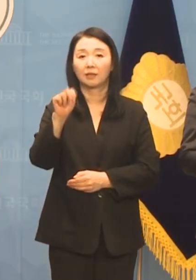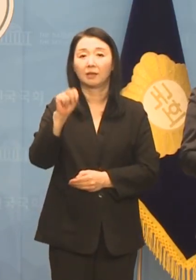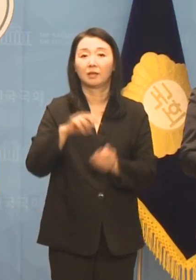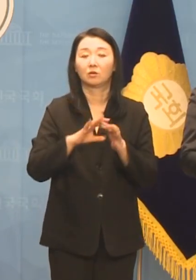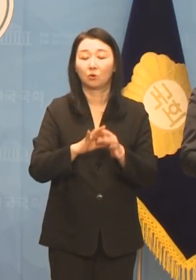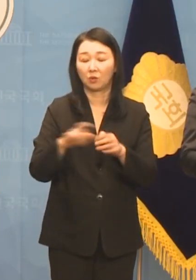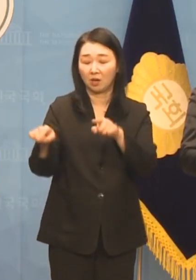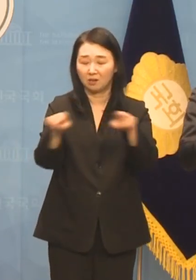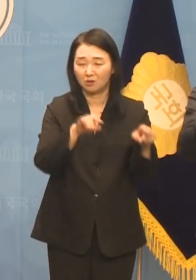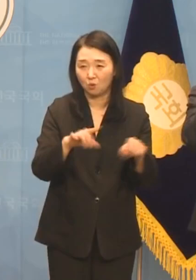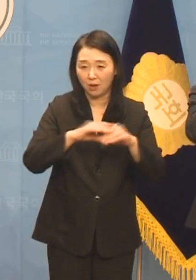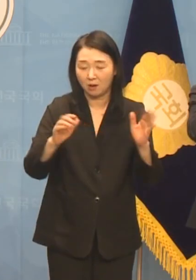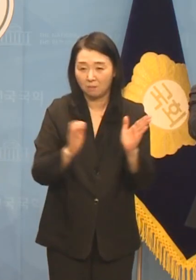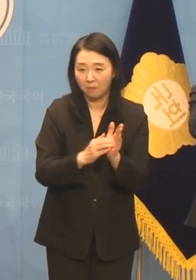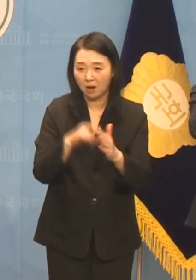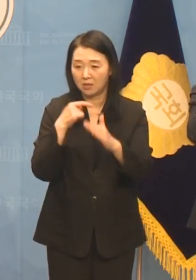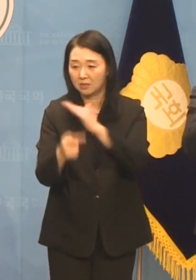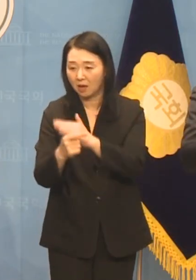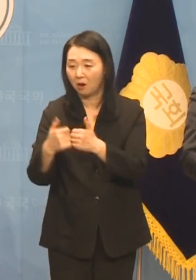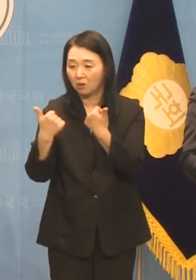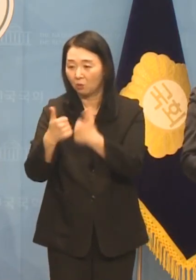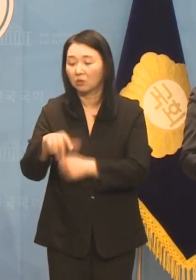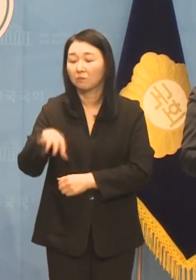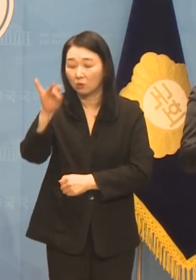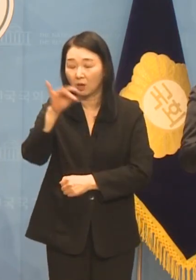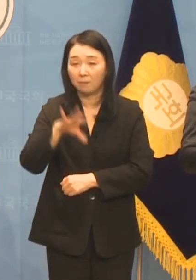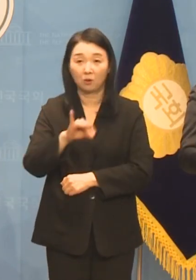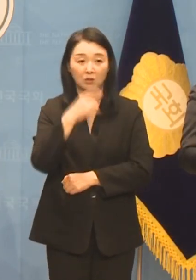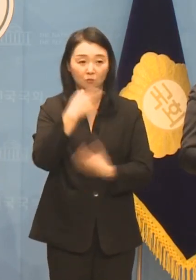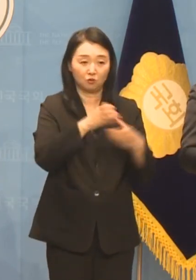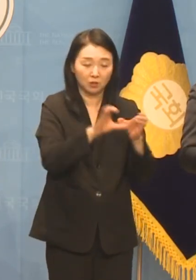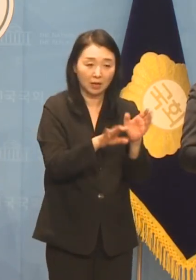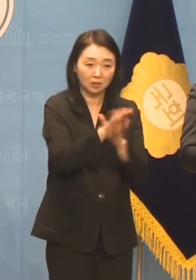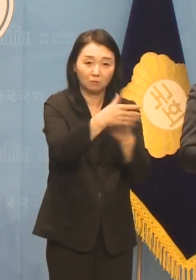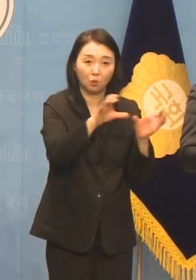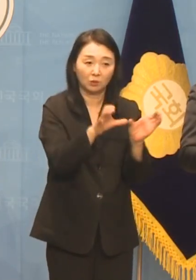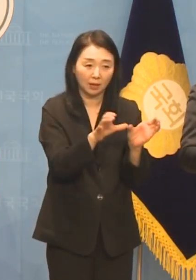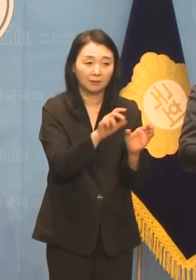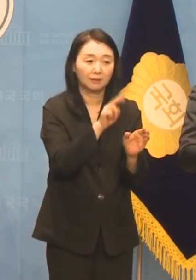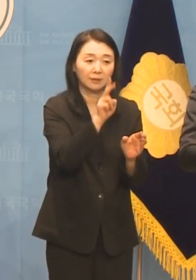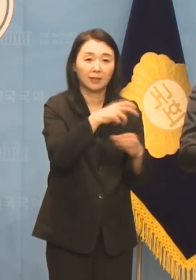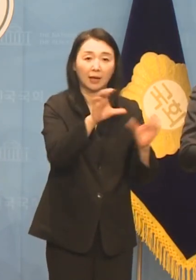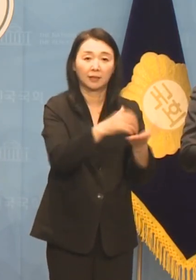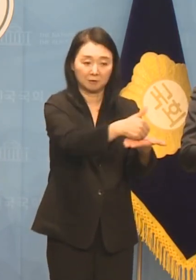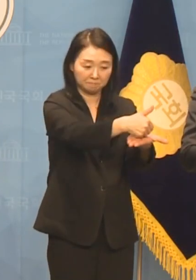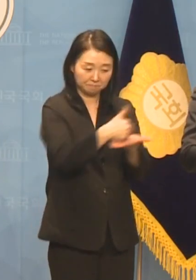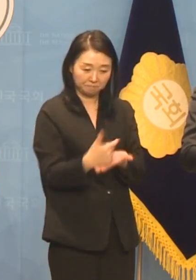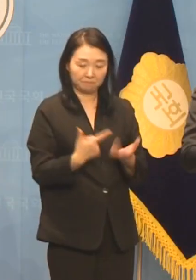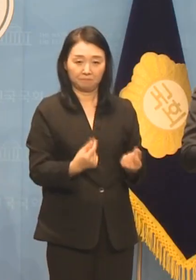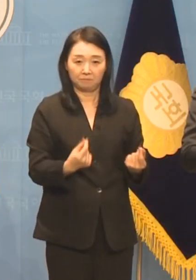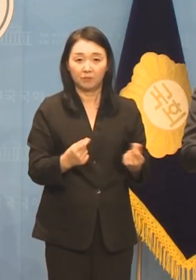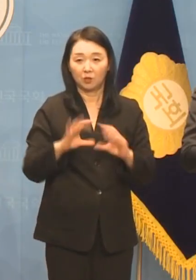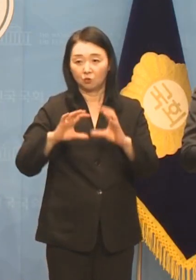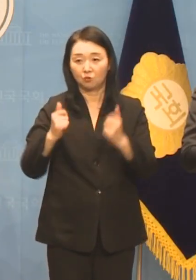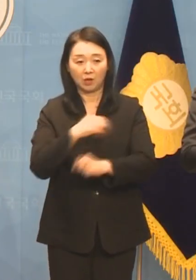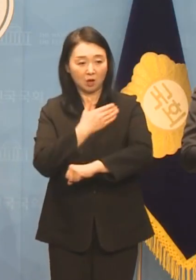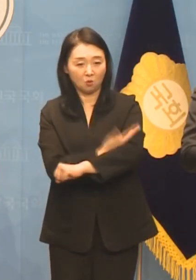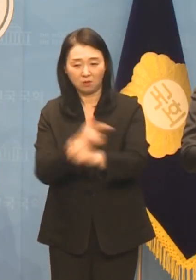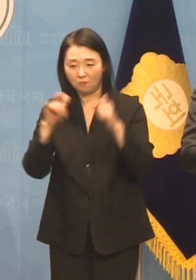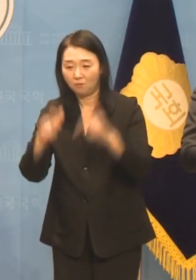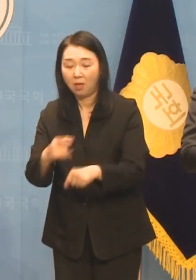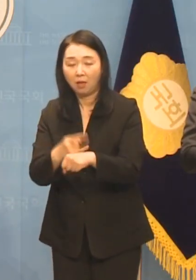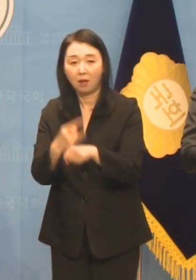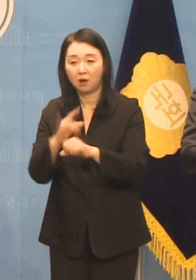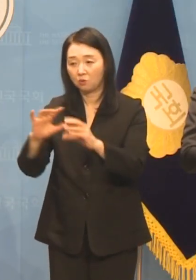전국 수습이 개헌 논의보다 우선돼야 한다는 민주당, 진보당 등의 야당 의견을 제시함과 동시에 국회 권한을